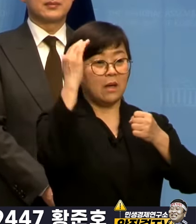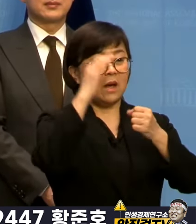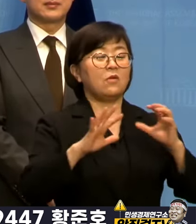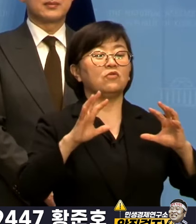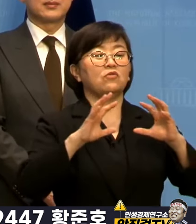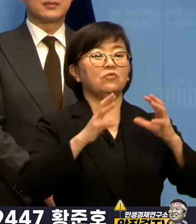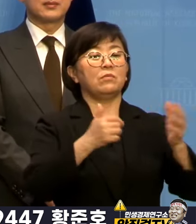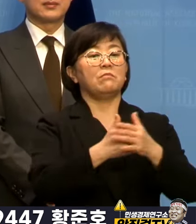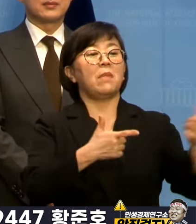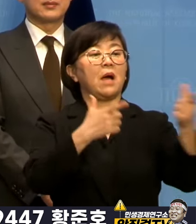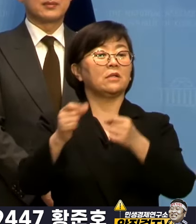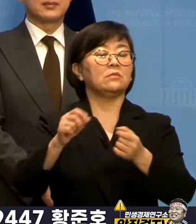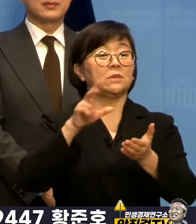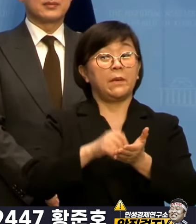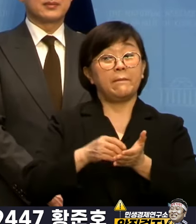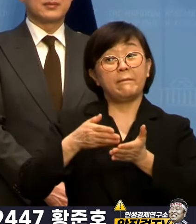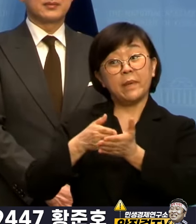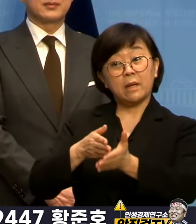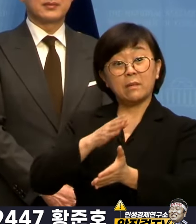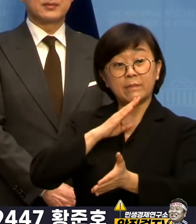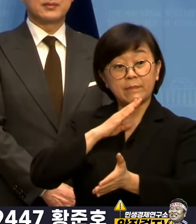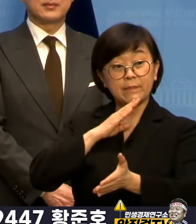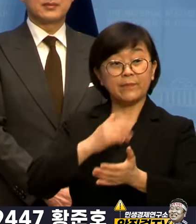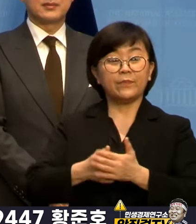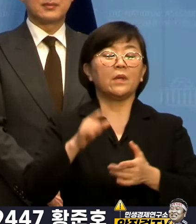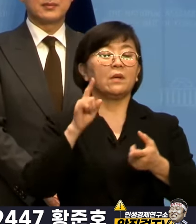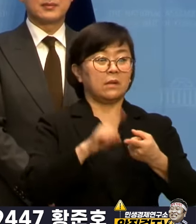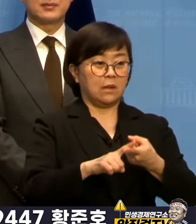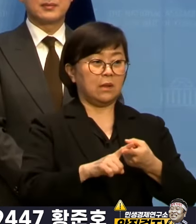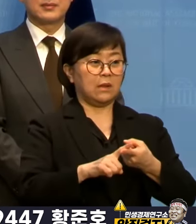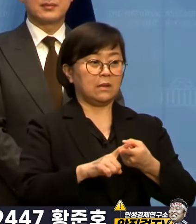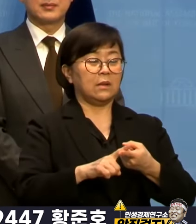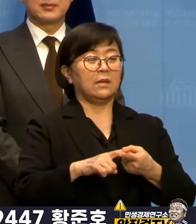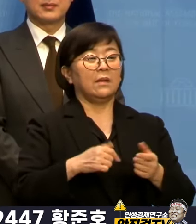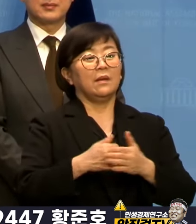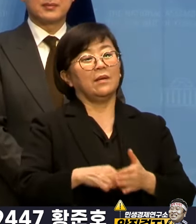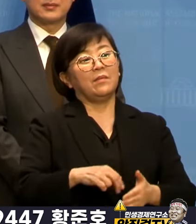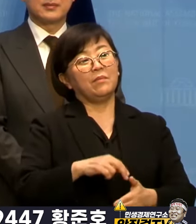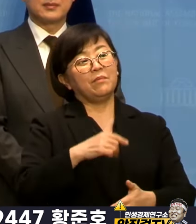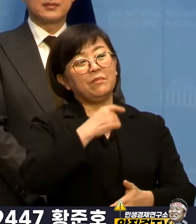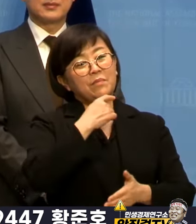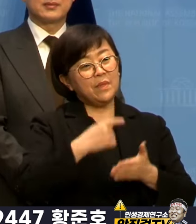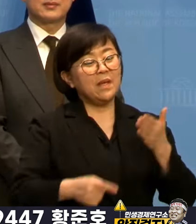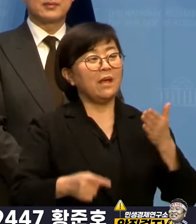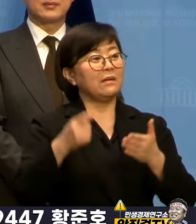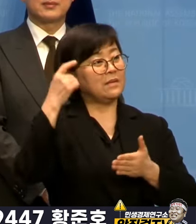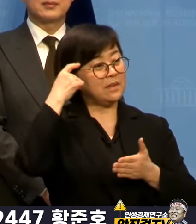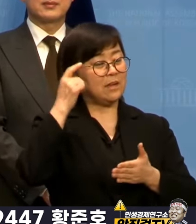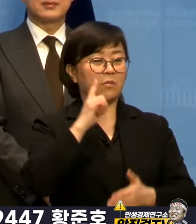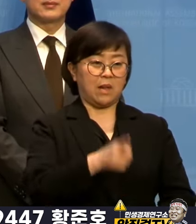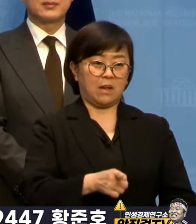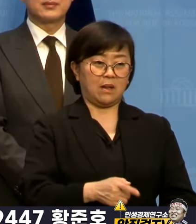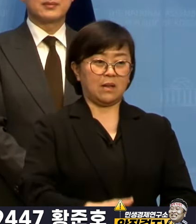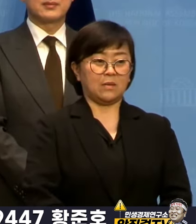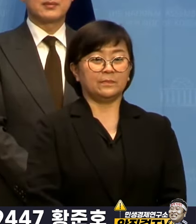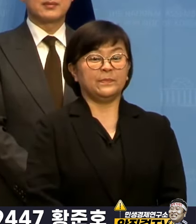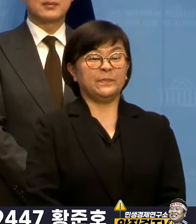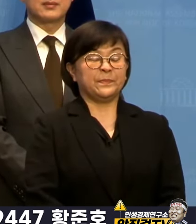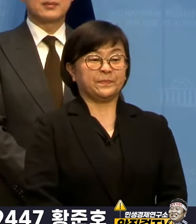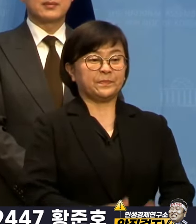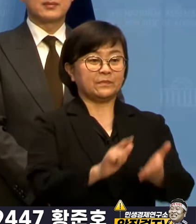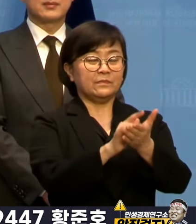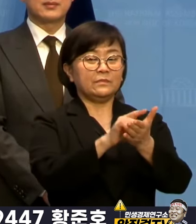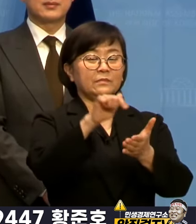대한민국의 많은 나라들이 문제제기를 삼고 있는 것인데요. 그것을 피해식 열등식으로 외교한 일이 있었습니다. 서울